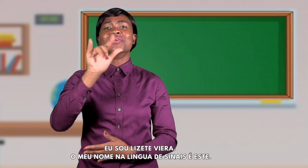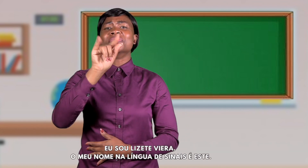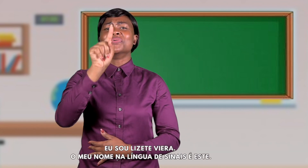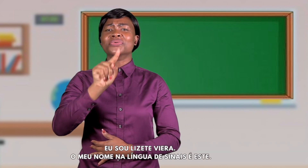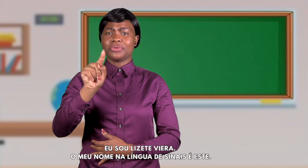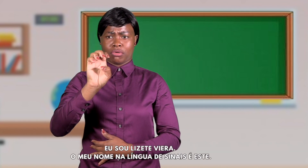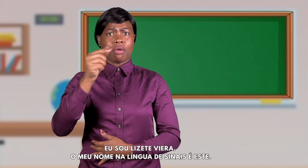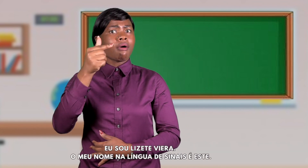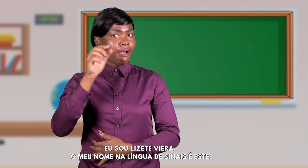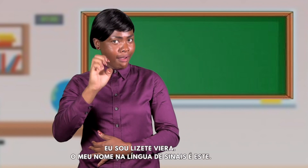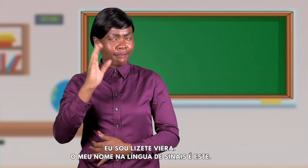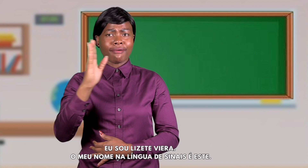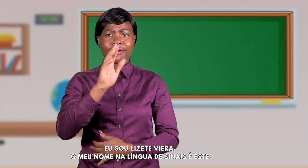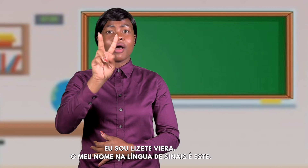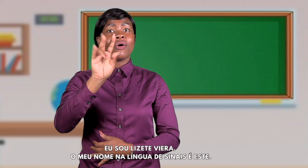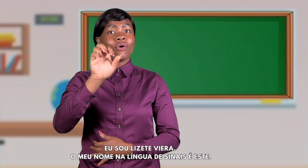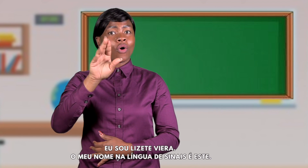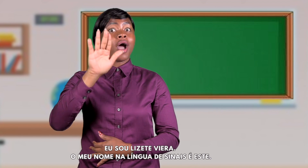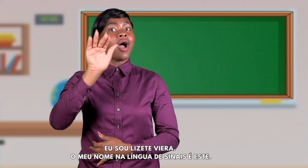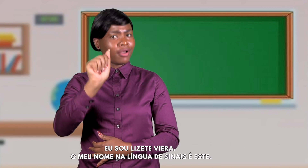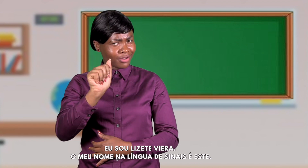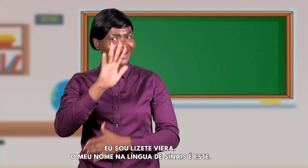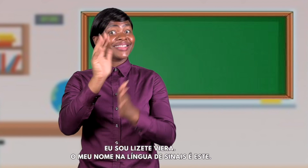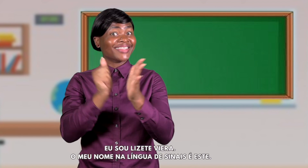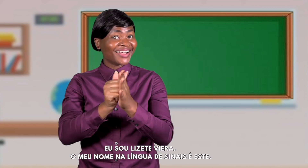Lisete Vieira. O meu nome em língua de sinais é este.